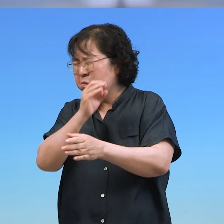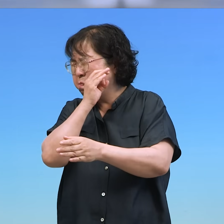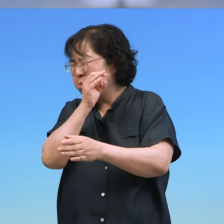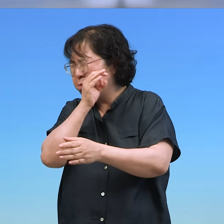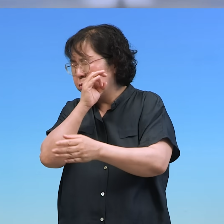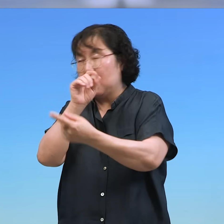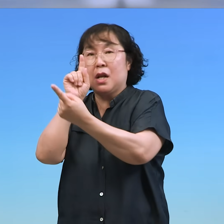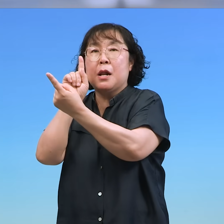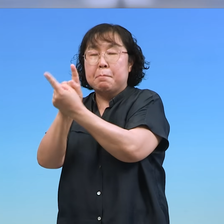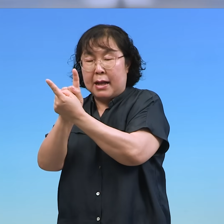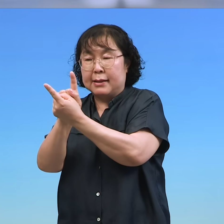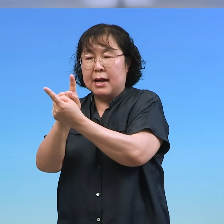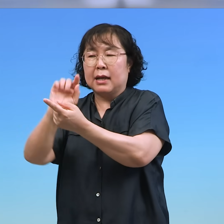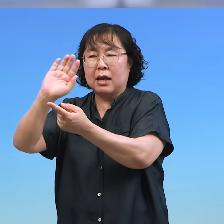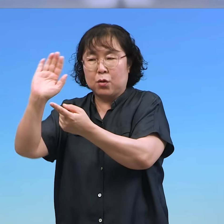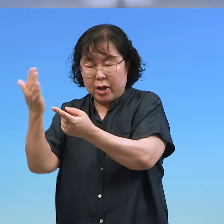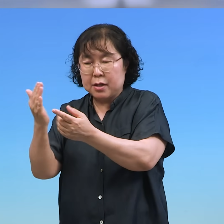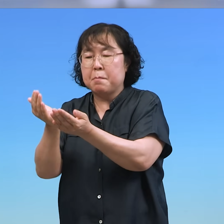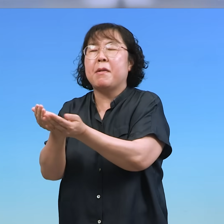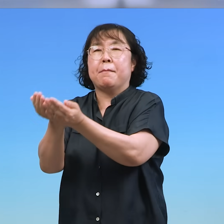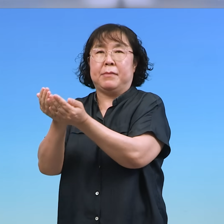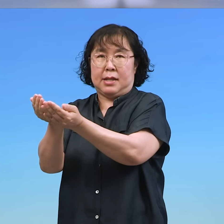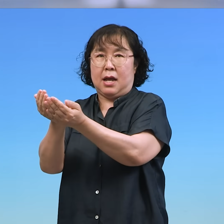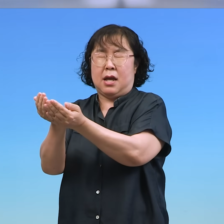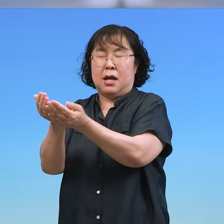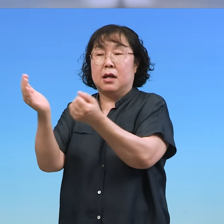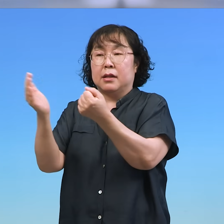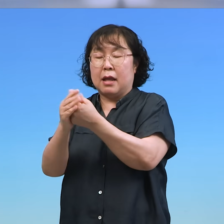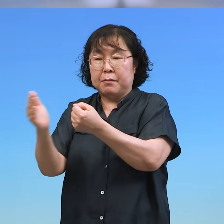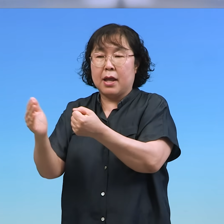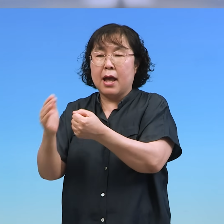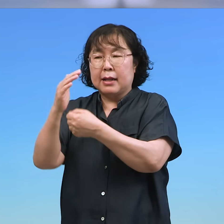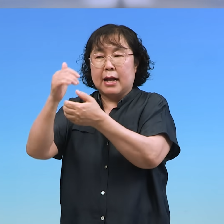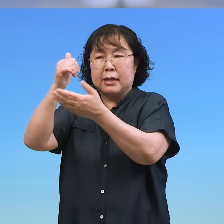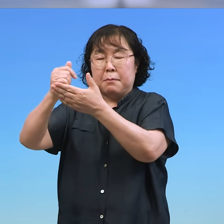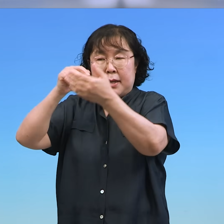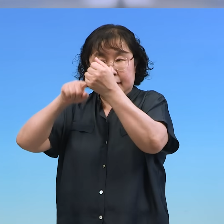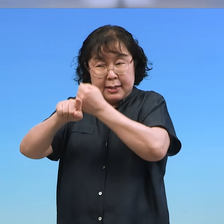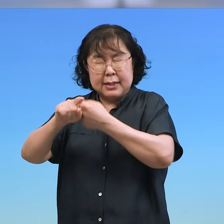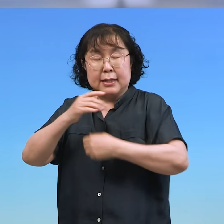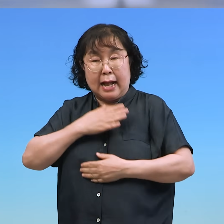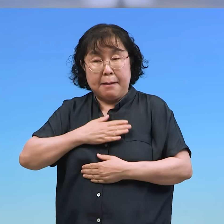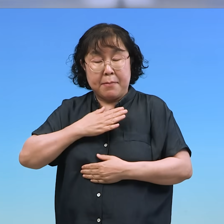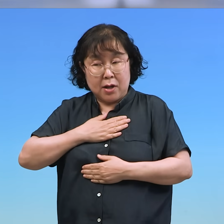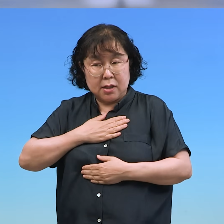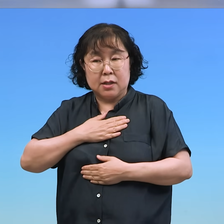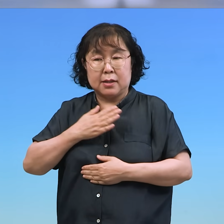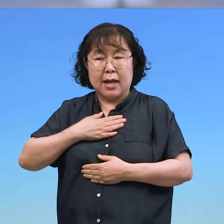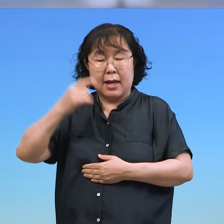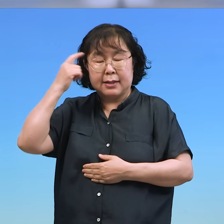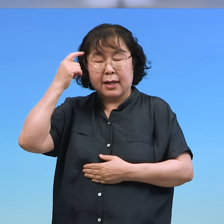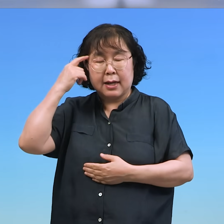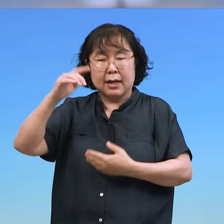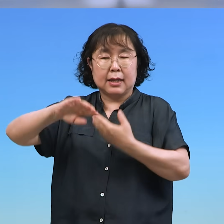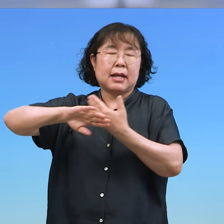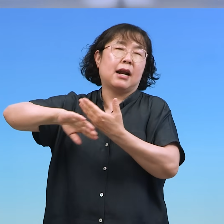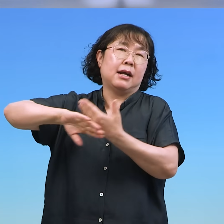하나님 앞에서 이런 큰 그림을 이해해 가기 시작하면은 개념이 달라져요. 그래서 이제